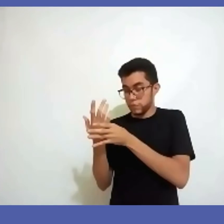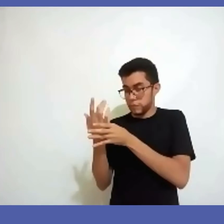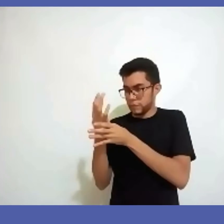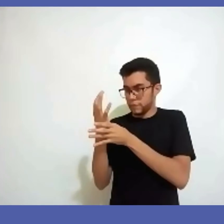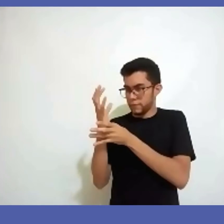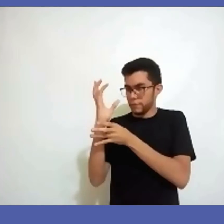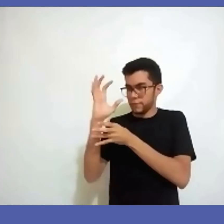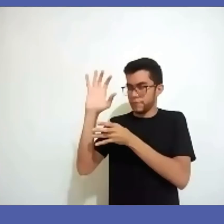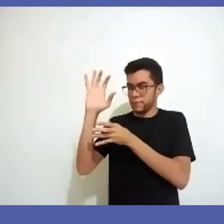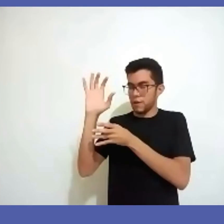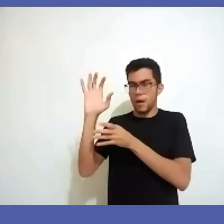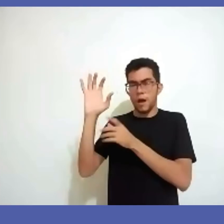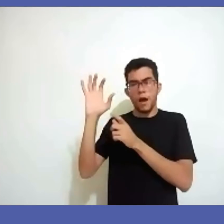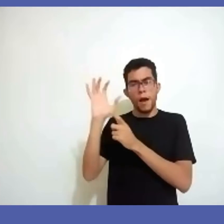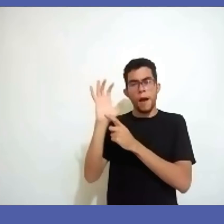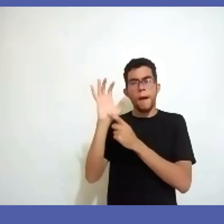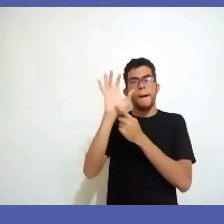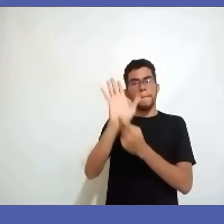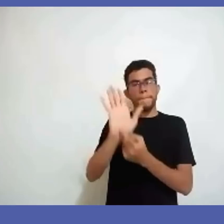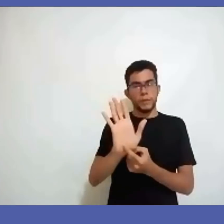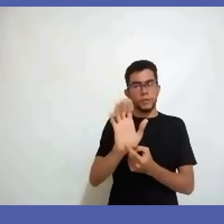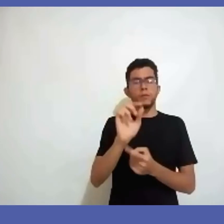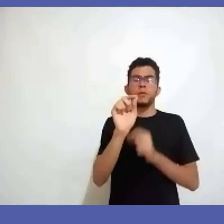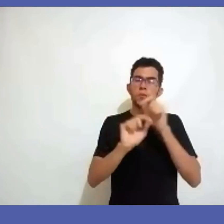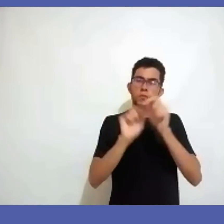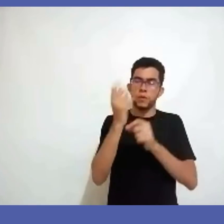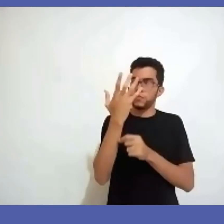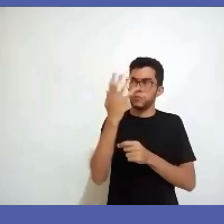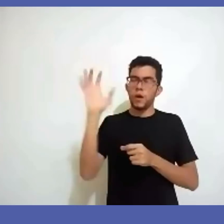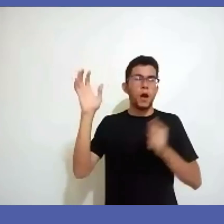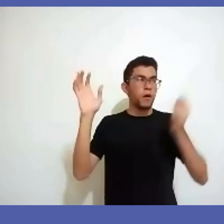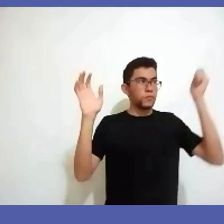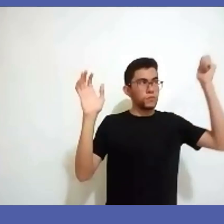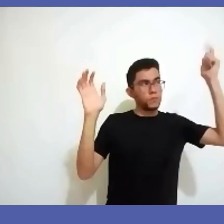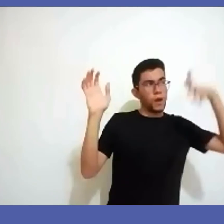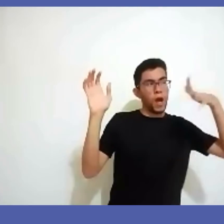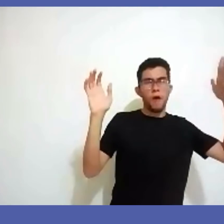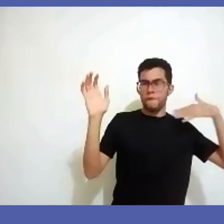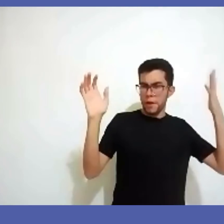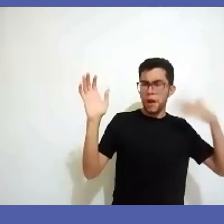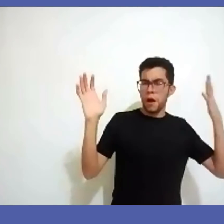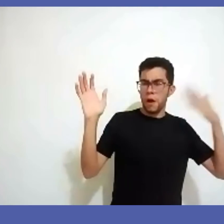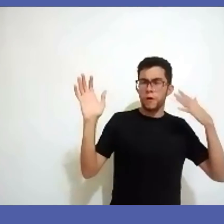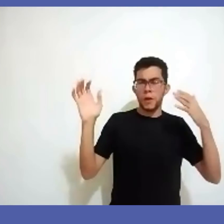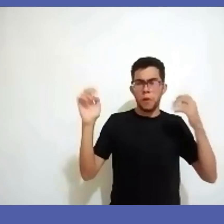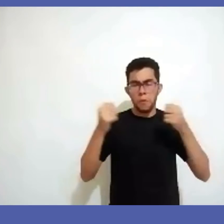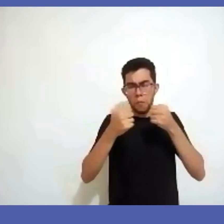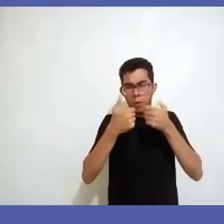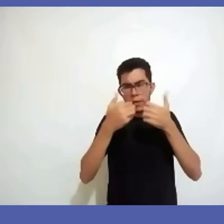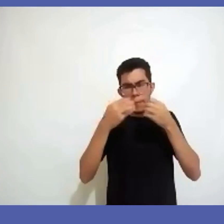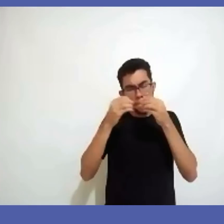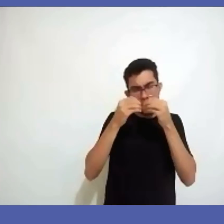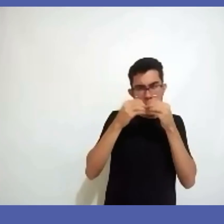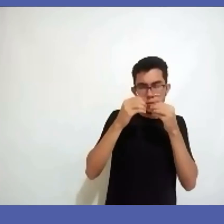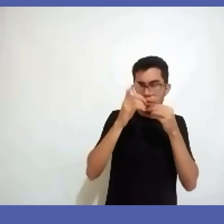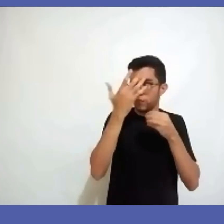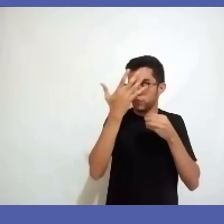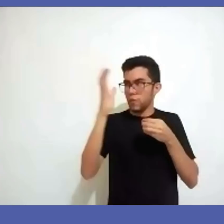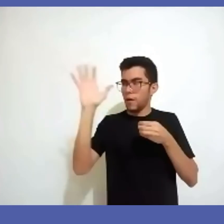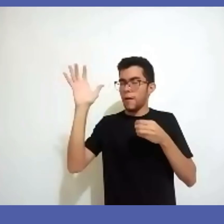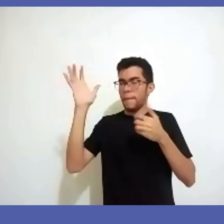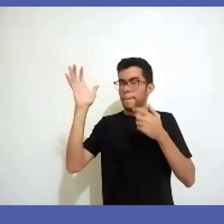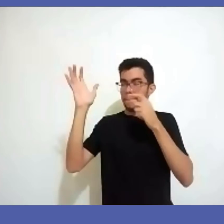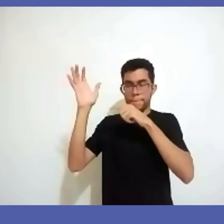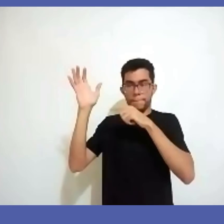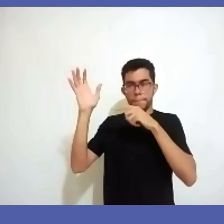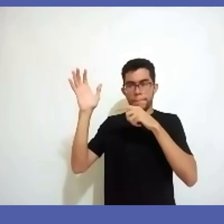próximo. Assim também, quando virdes acontecerem estas coisas, sabei que está próximo